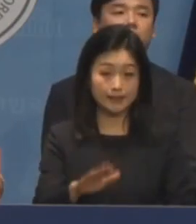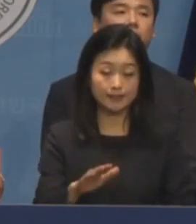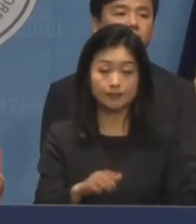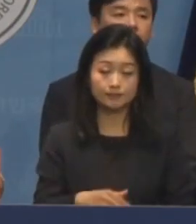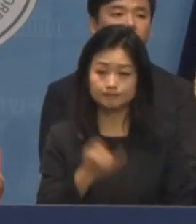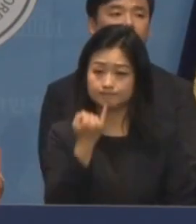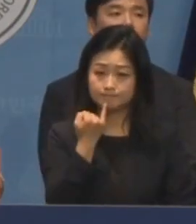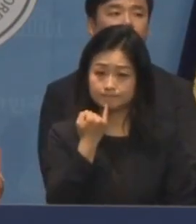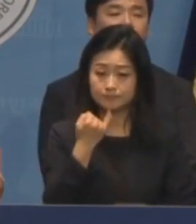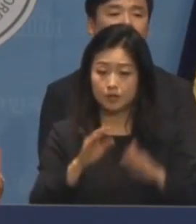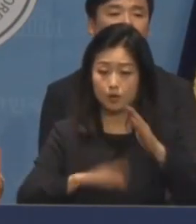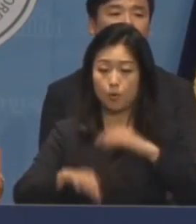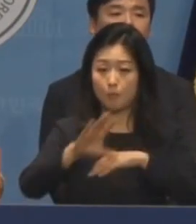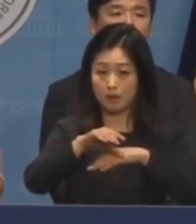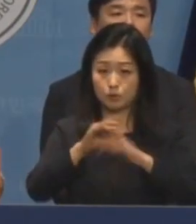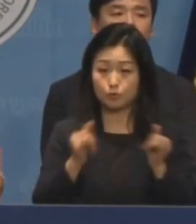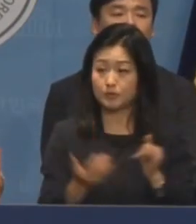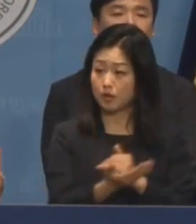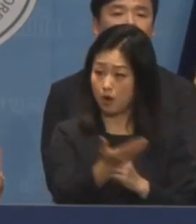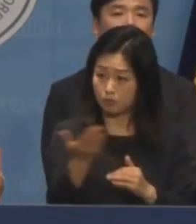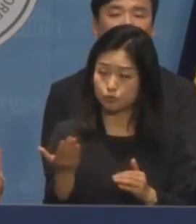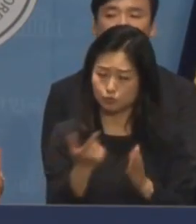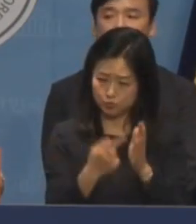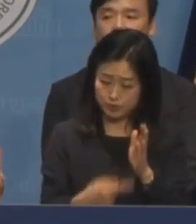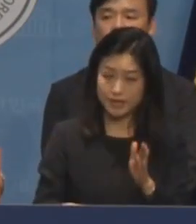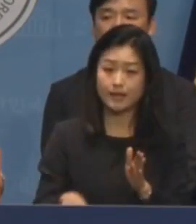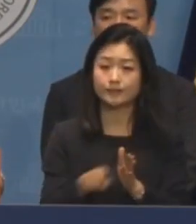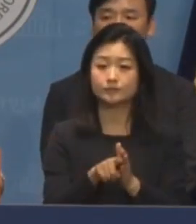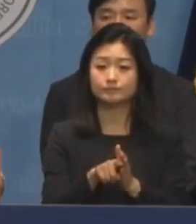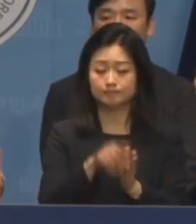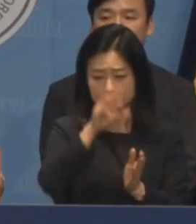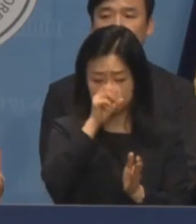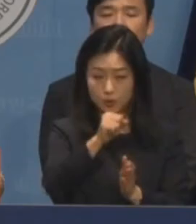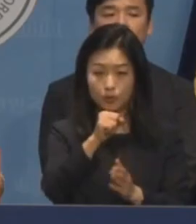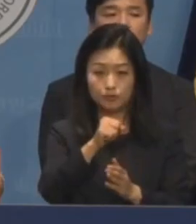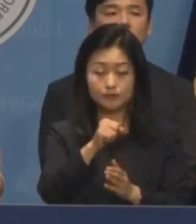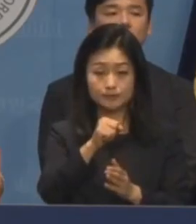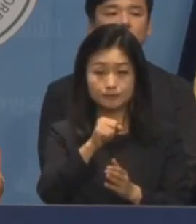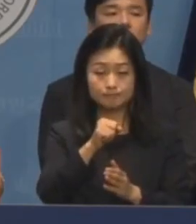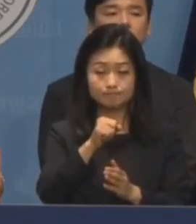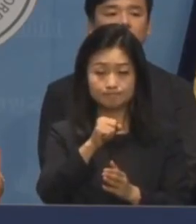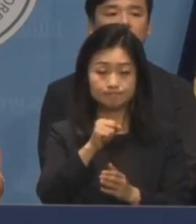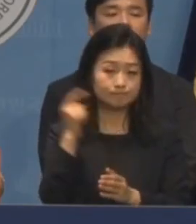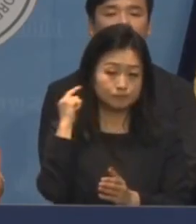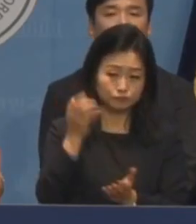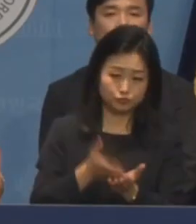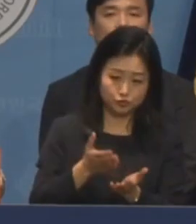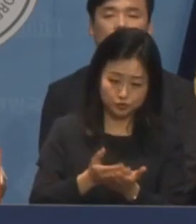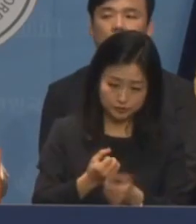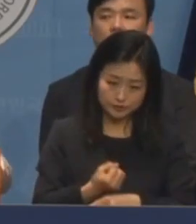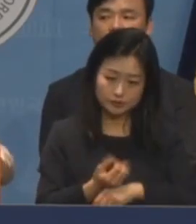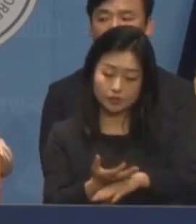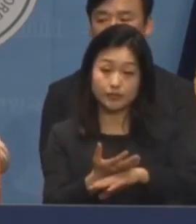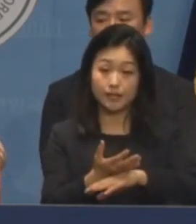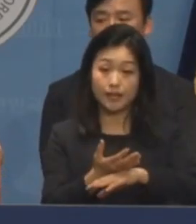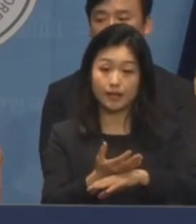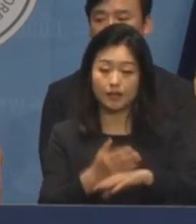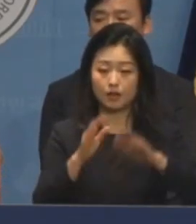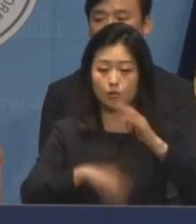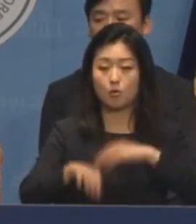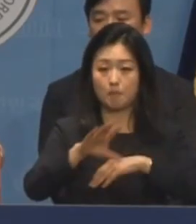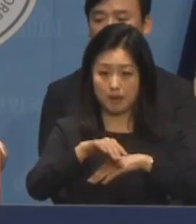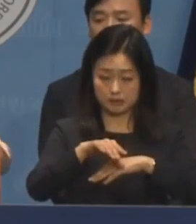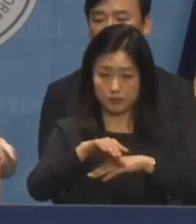그래도 공영방송이 국민의 올곧은 의견을 전달할 수 있는 매체로서 거듭날 수 있을